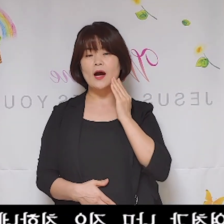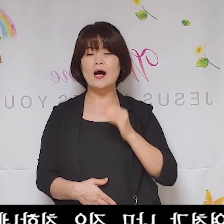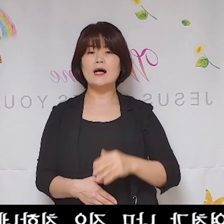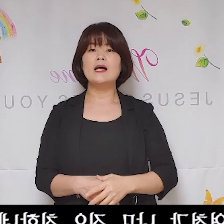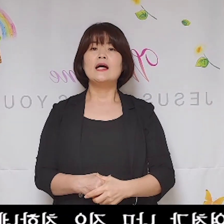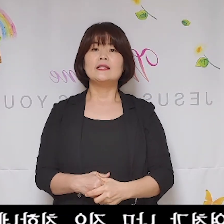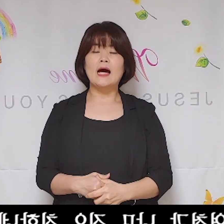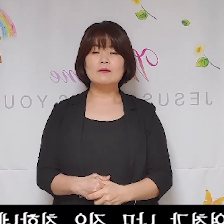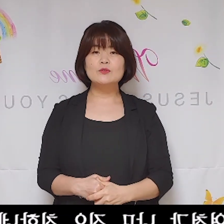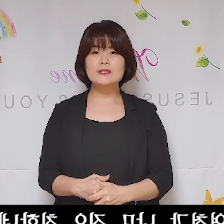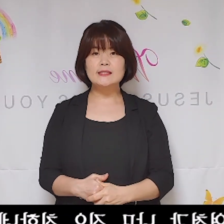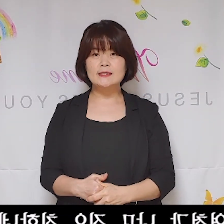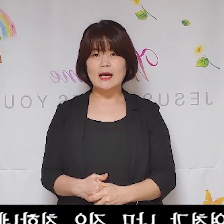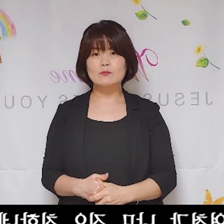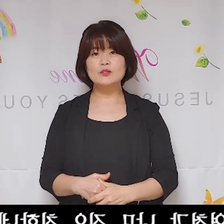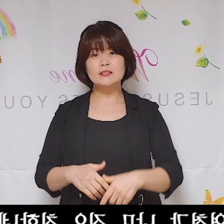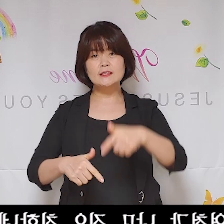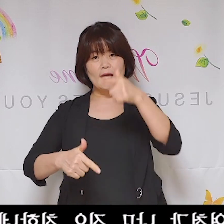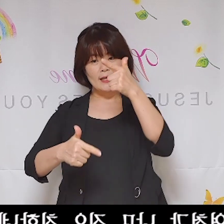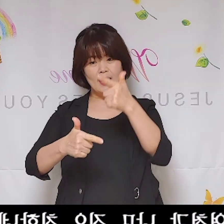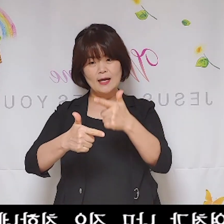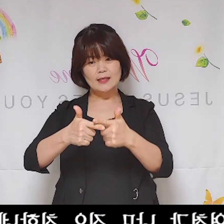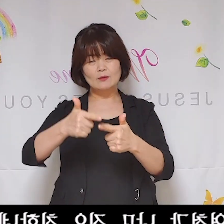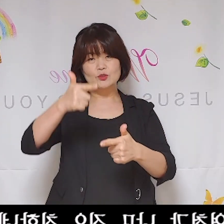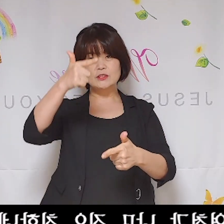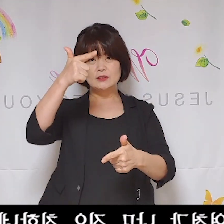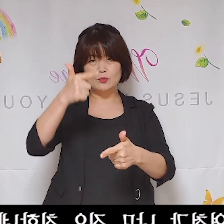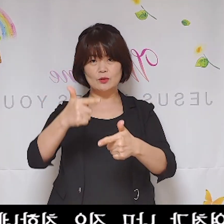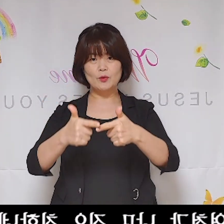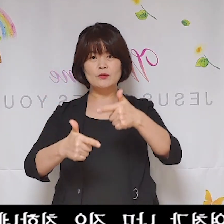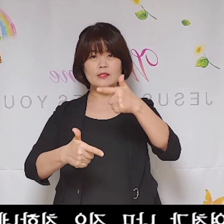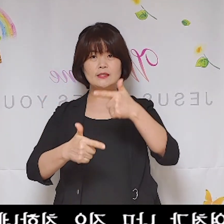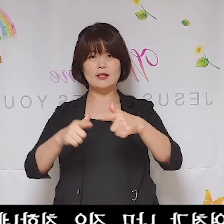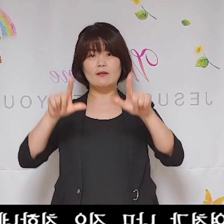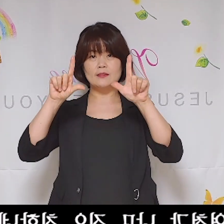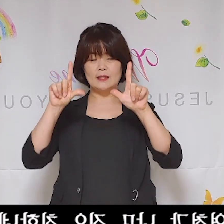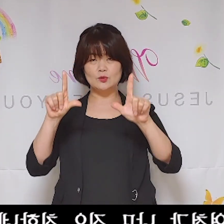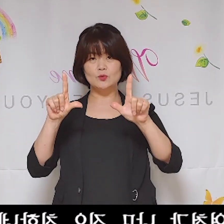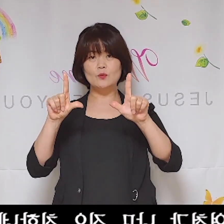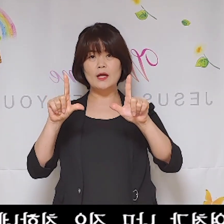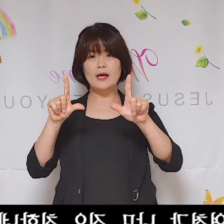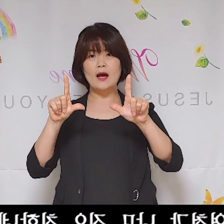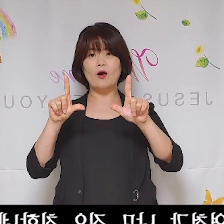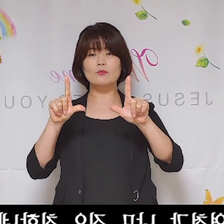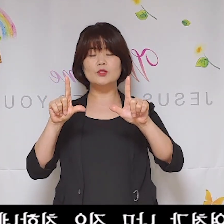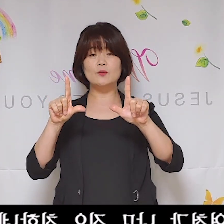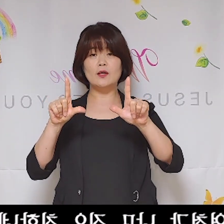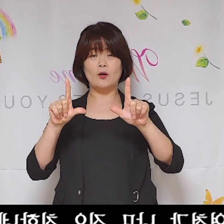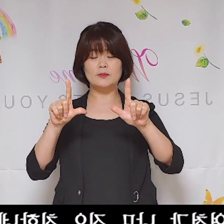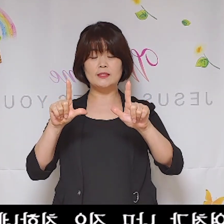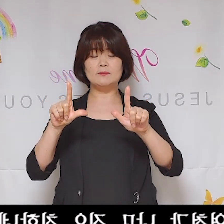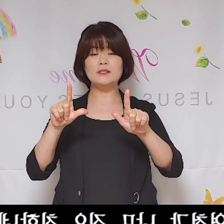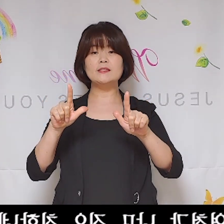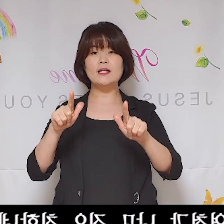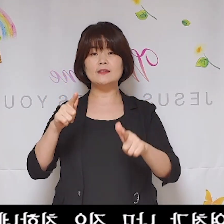역청과 나무진은 아까 나무는 이렇게 표현을 했죠. 양쪽 손가락 엄지와 검지를 펴신